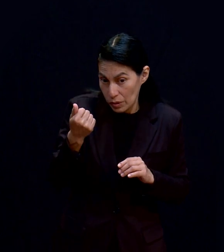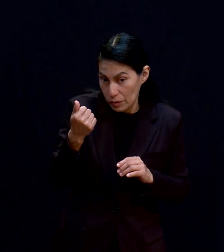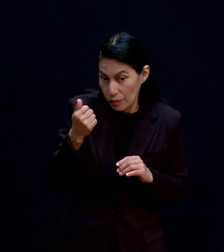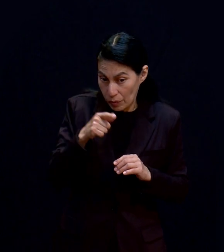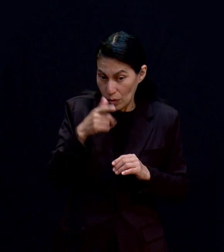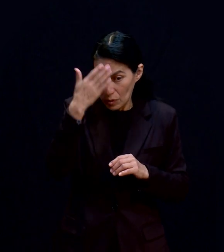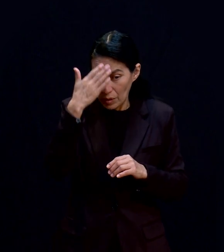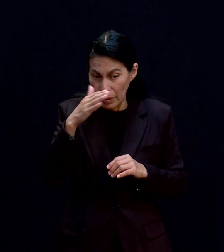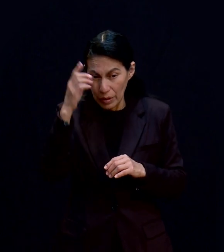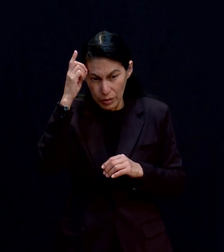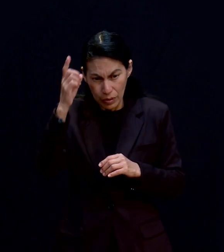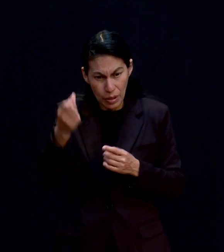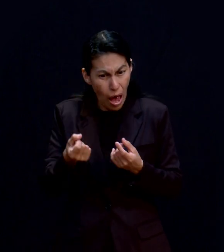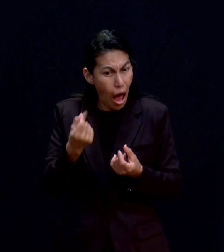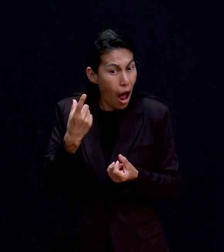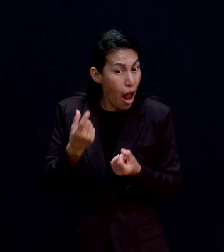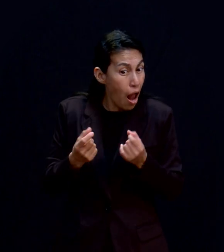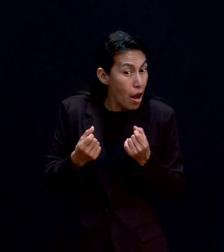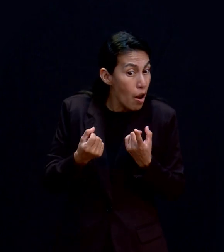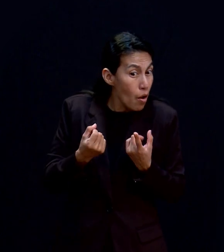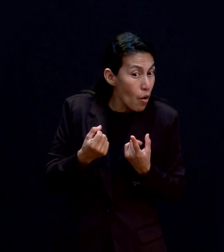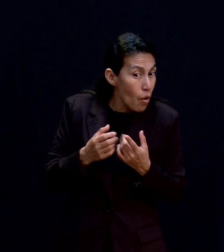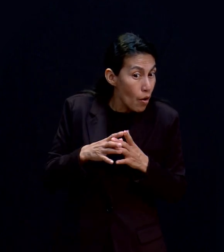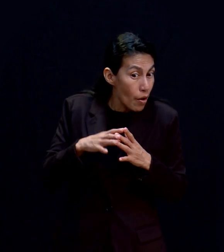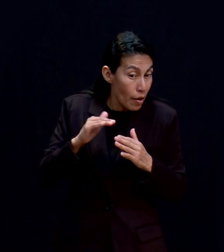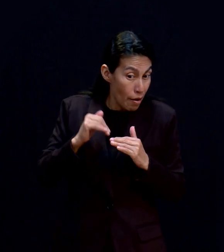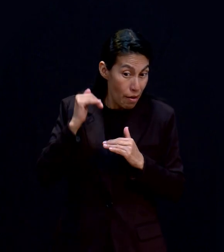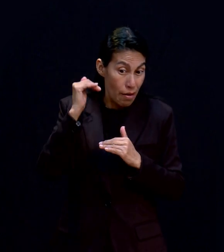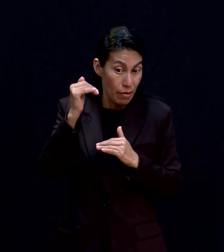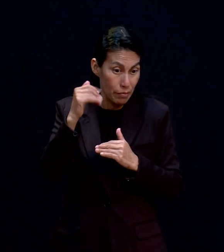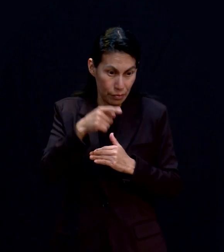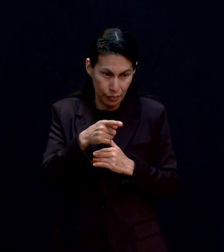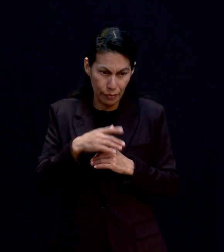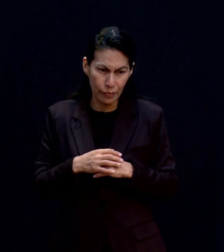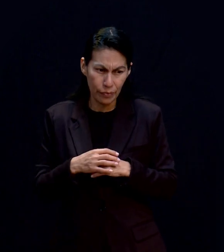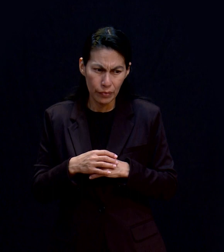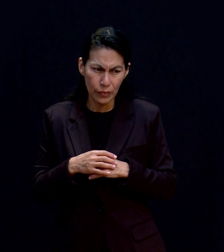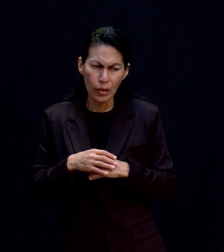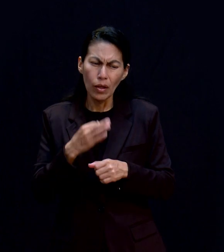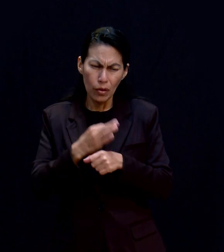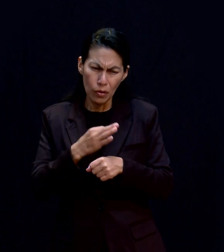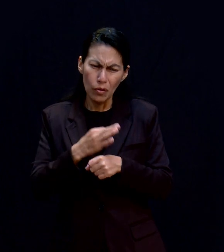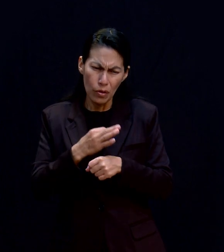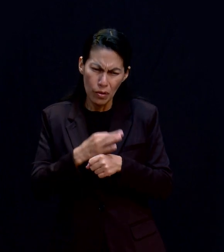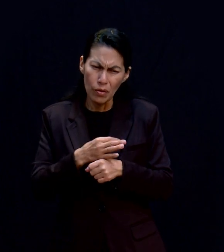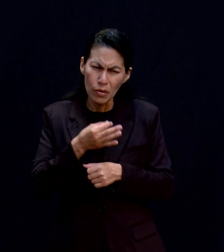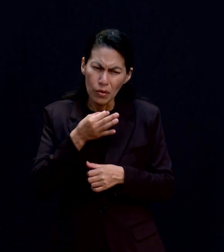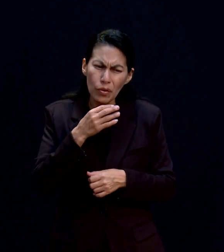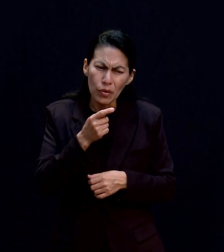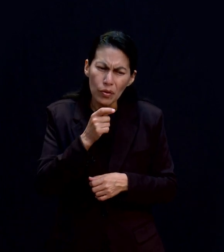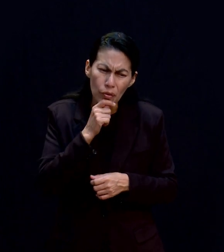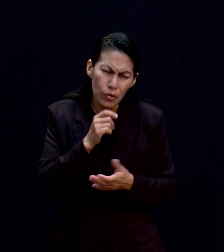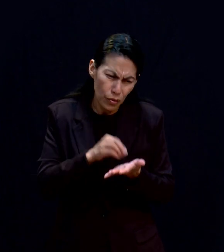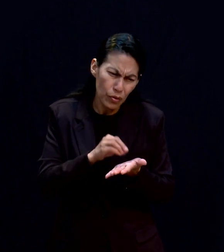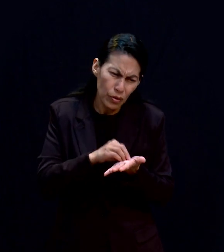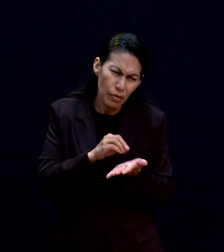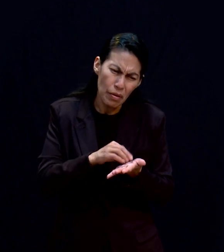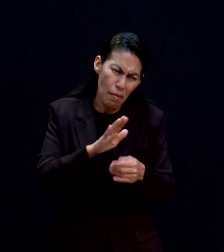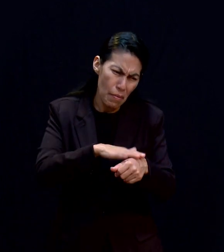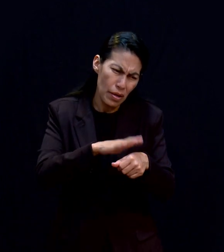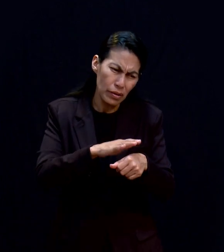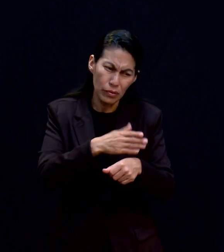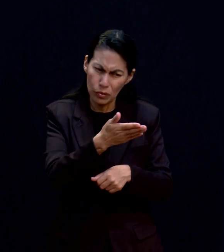sólo sabías que dios tenía algo grande para ti y todavía sigue teniendo lo quiero decir está más joven también